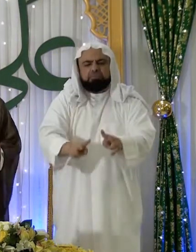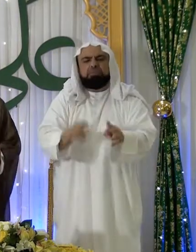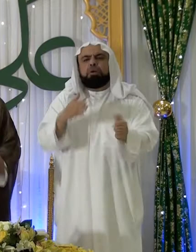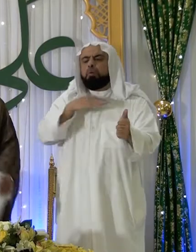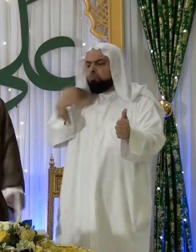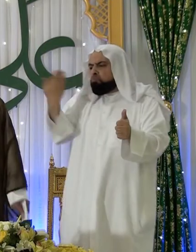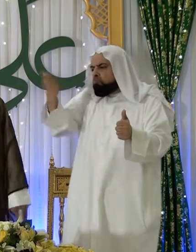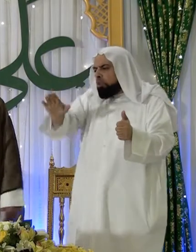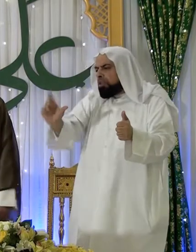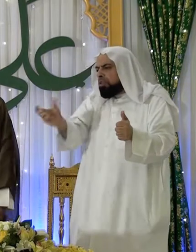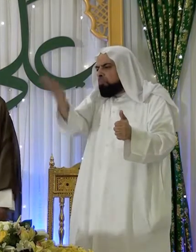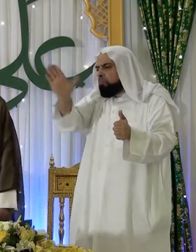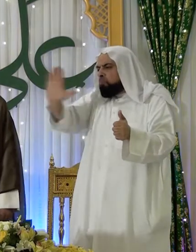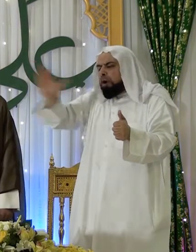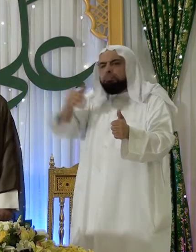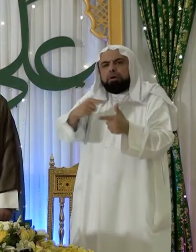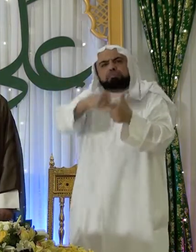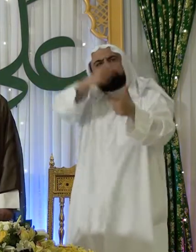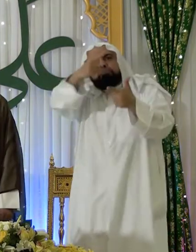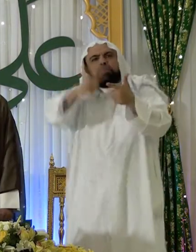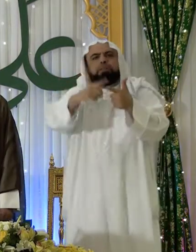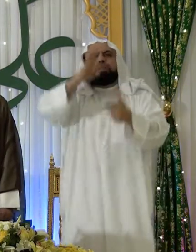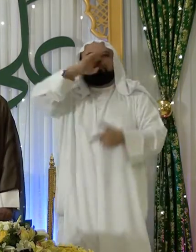رسول الله إلى الرفيق الأعلى،